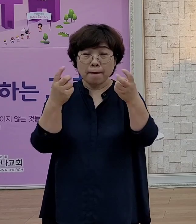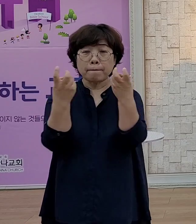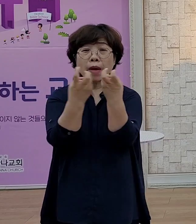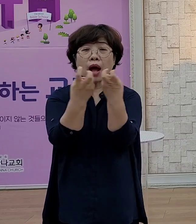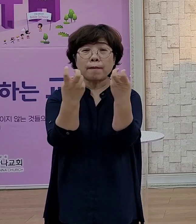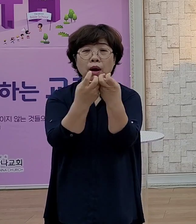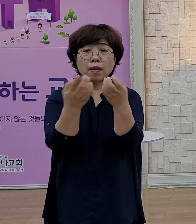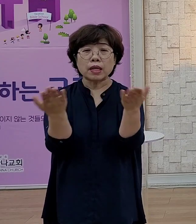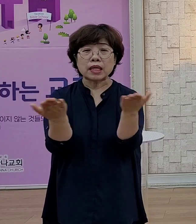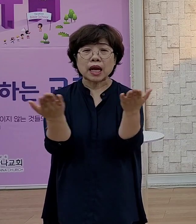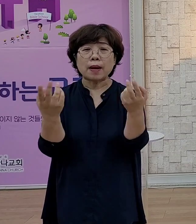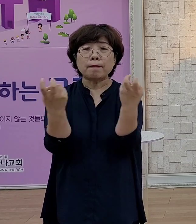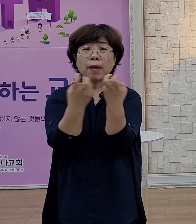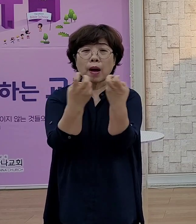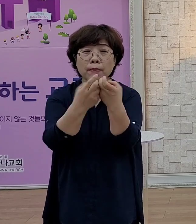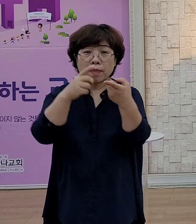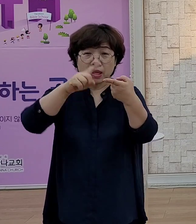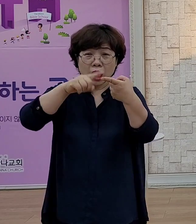방식.